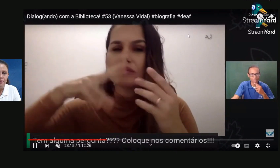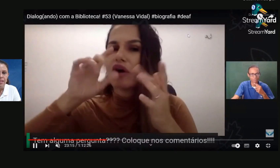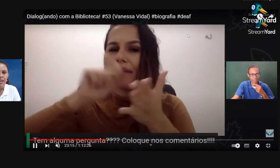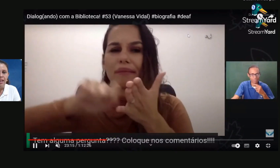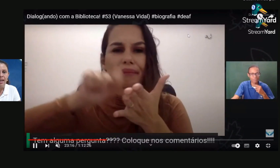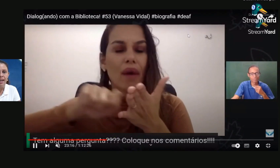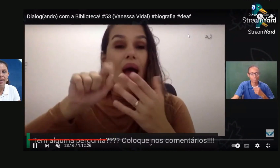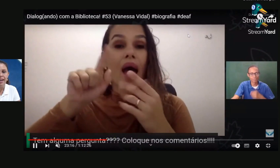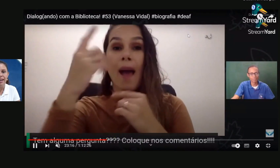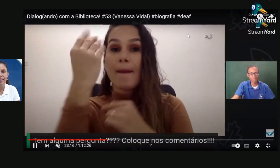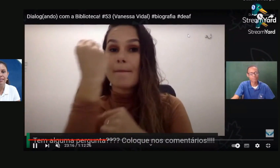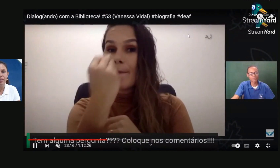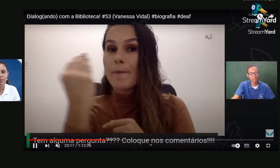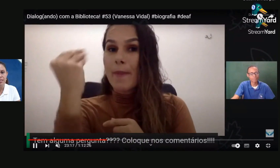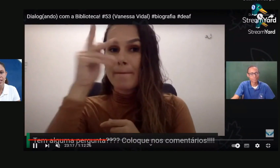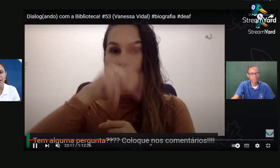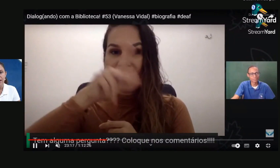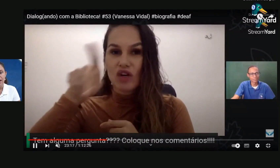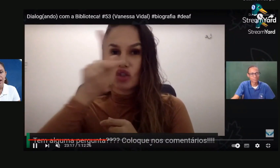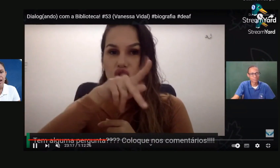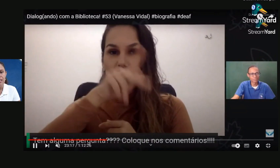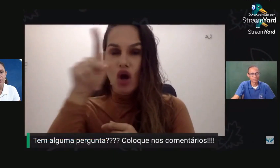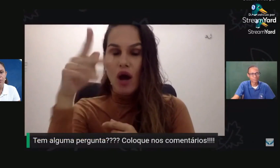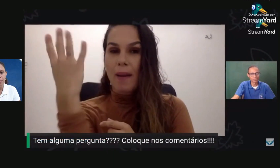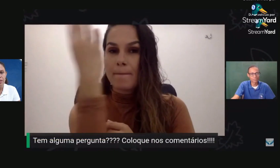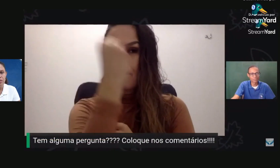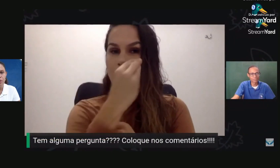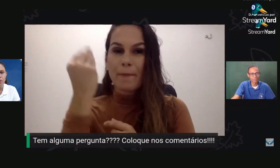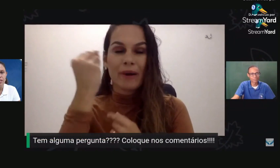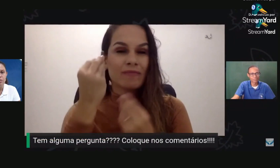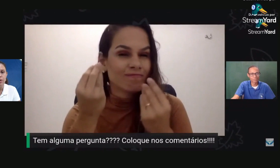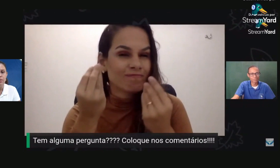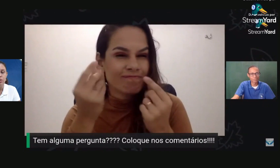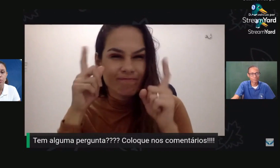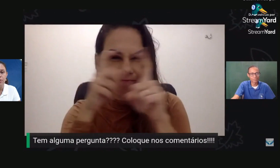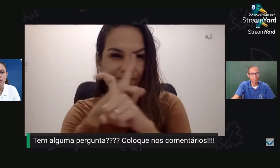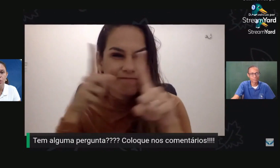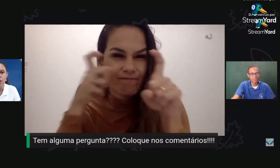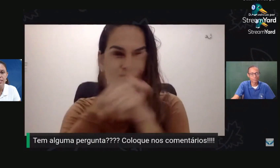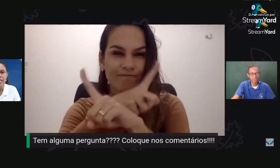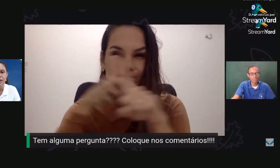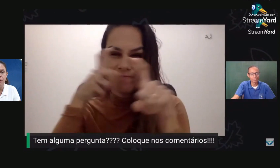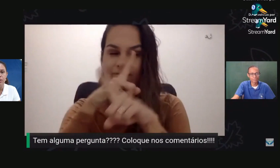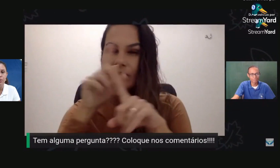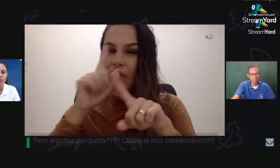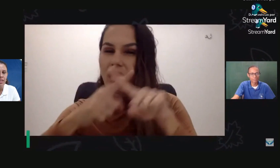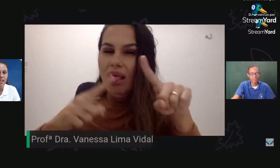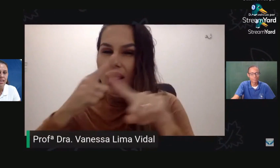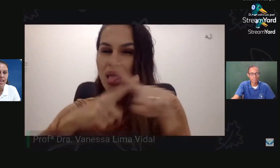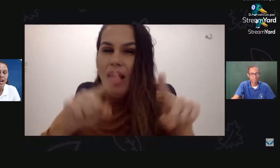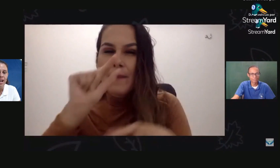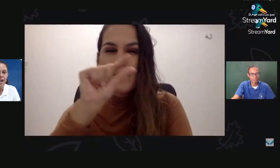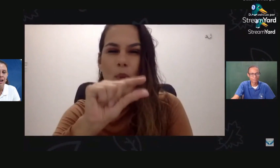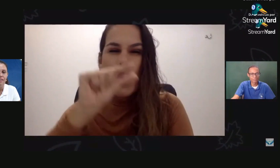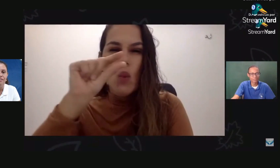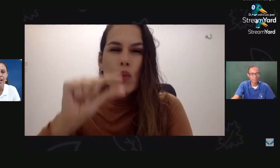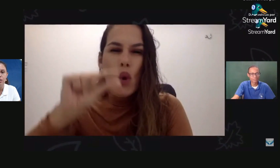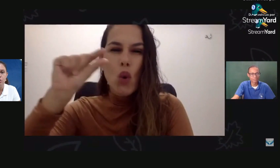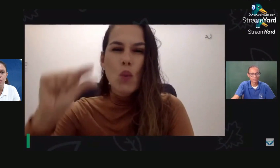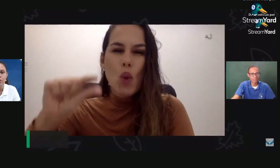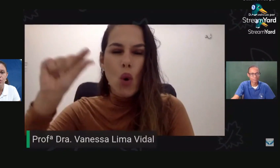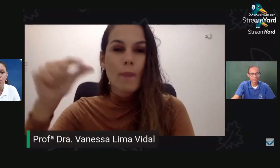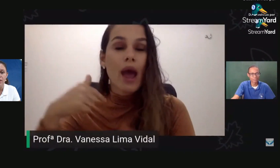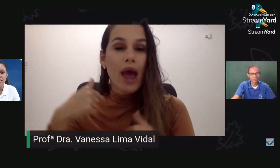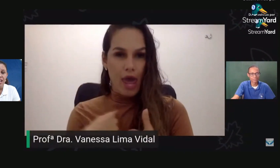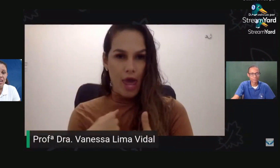pequena. Então, assim, as informações, os professores, né? Quando eu via ali a fala